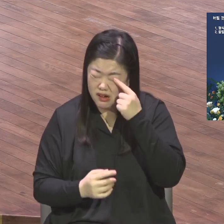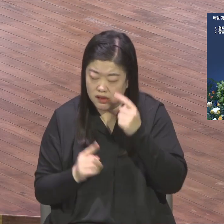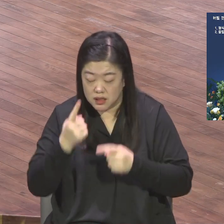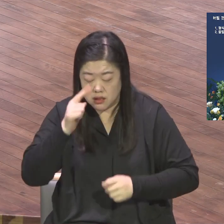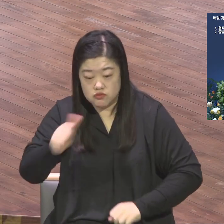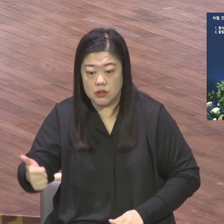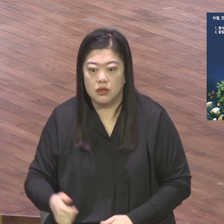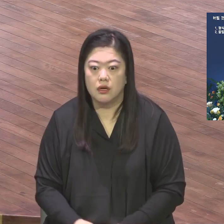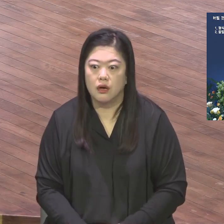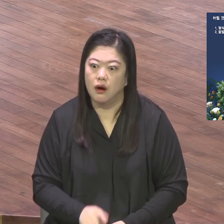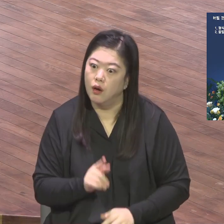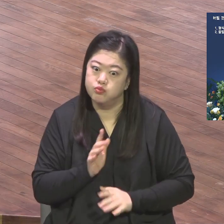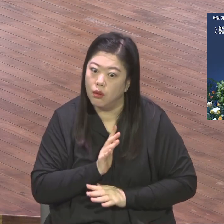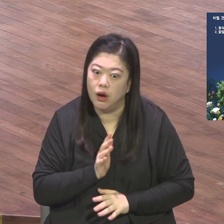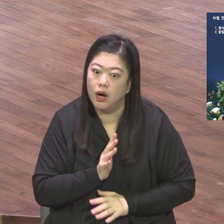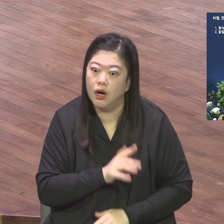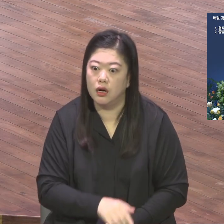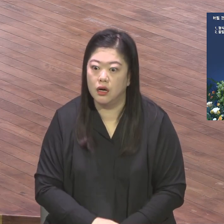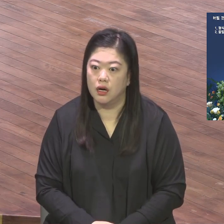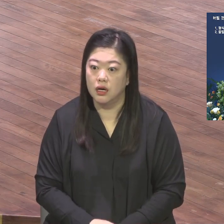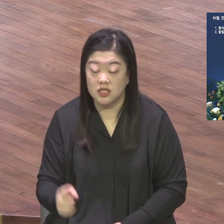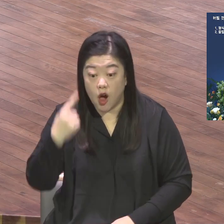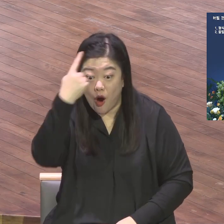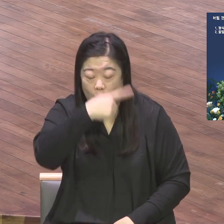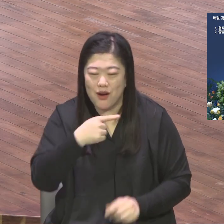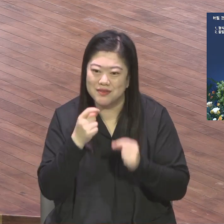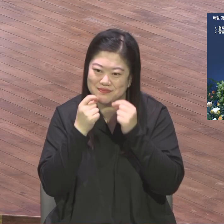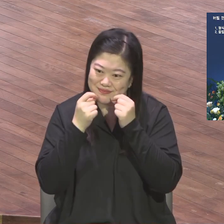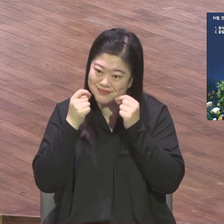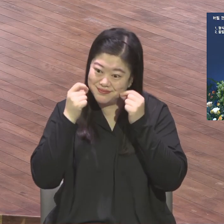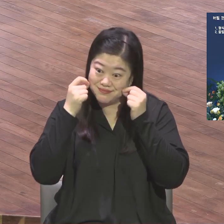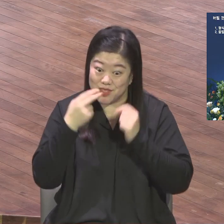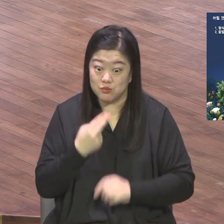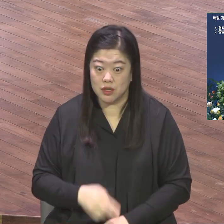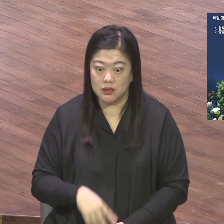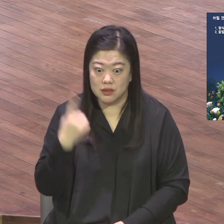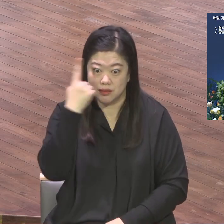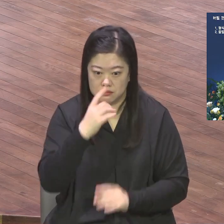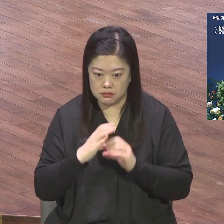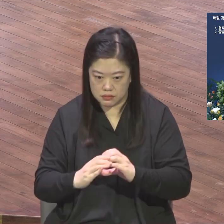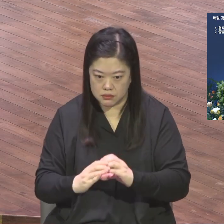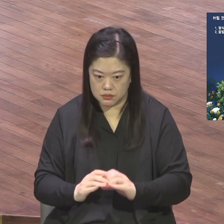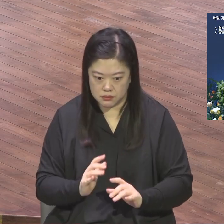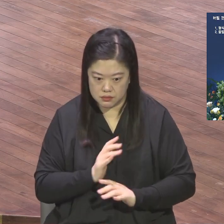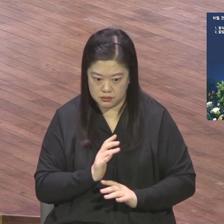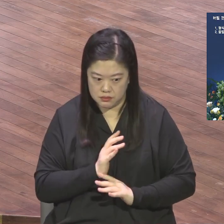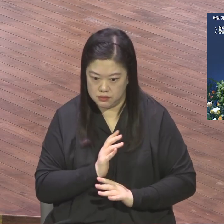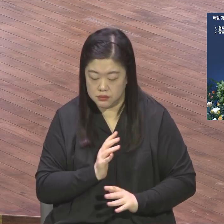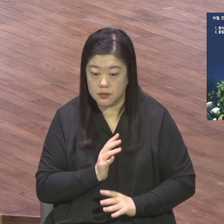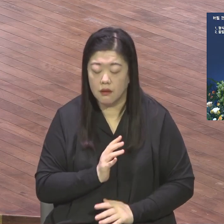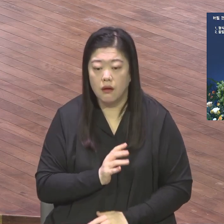무서워 그냥. 얼굴들이 편한 얼굴들이 없어. 다 쫄려가지고.